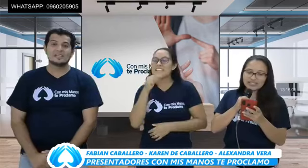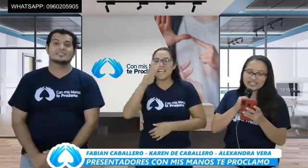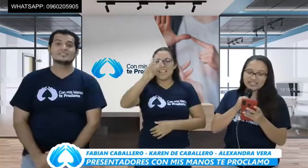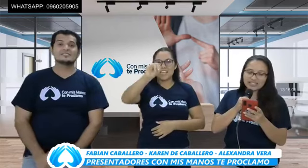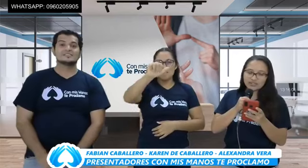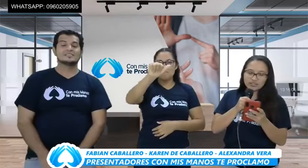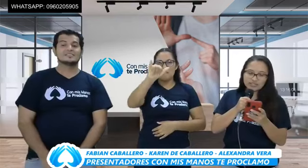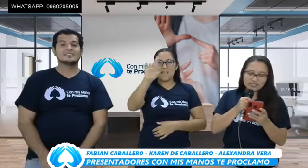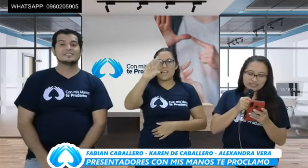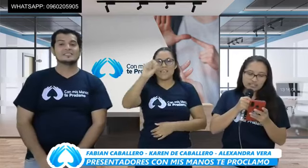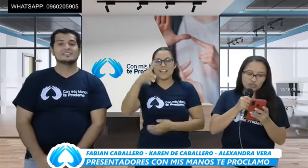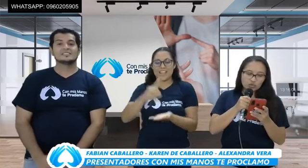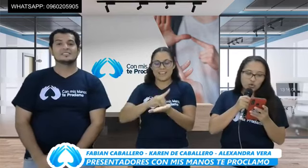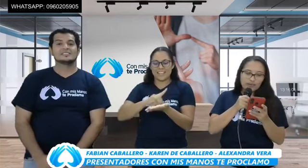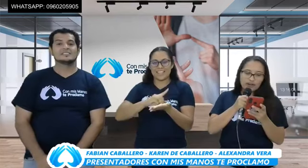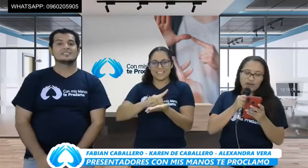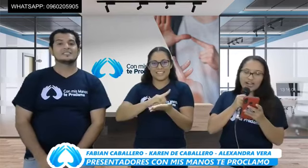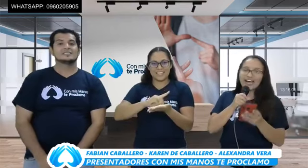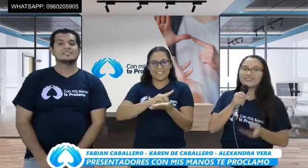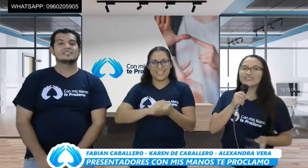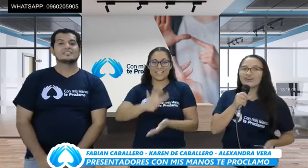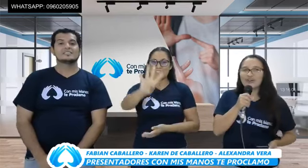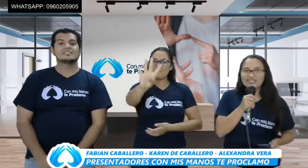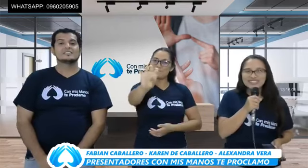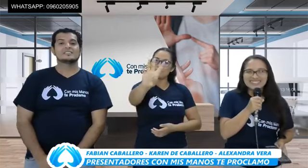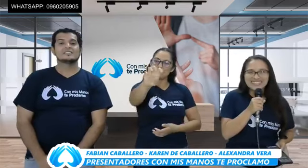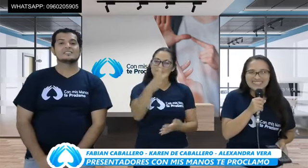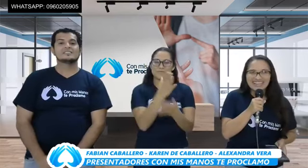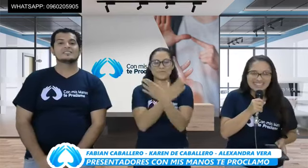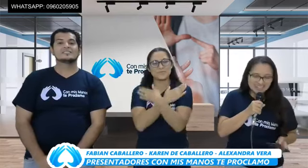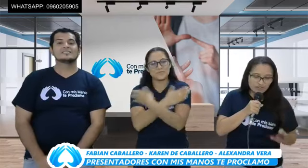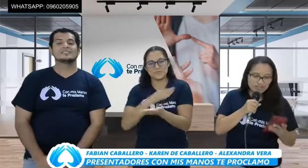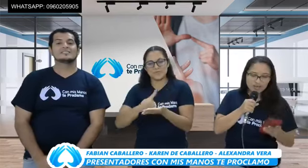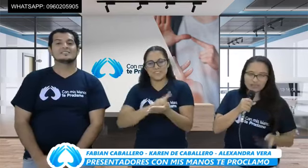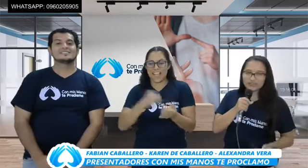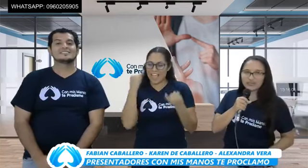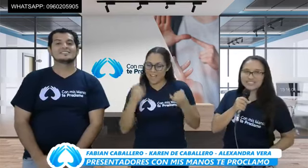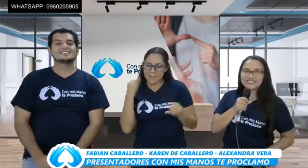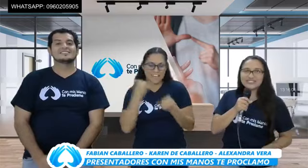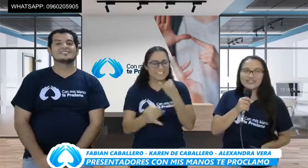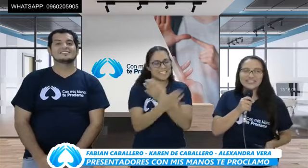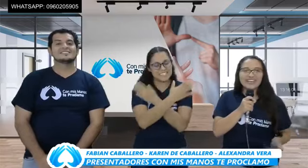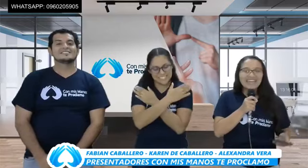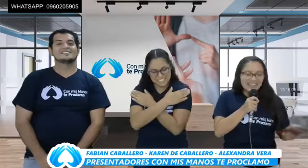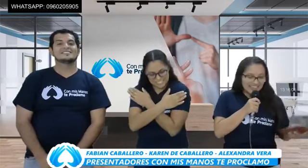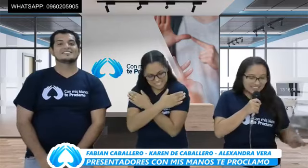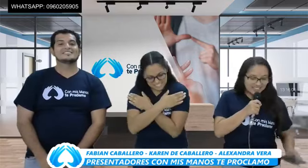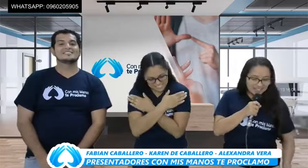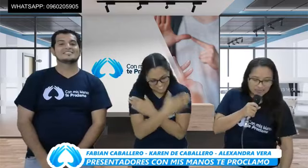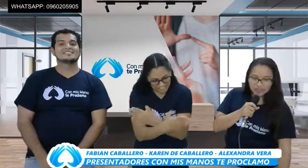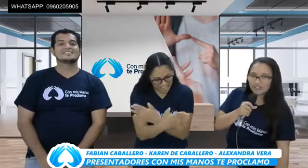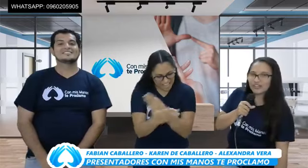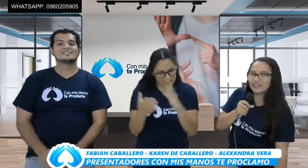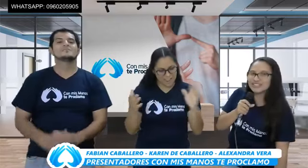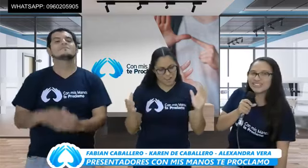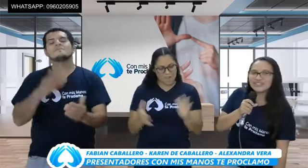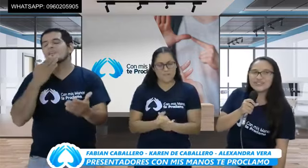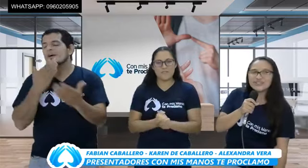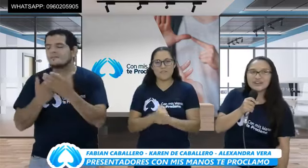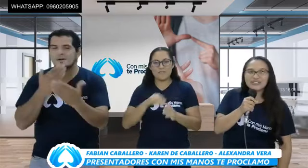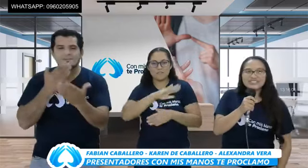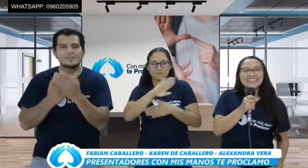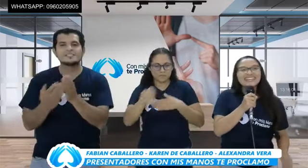Dios les bendiga. Saludos del distrito número 14. Y aquí culminamos con la sección de este segmento de